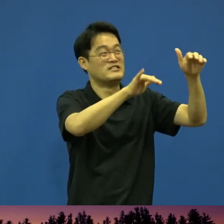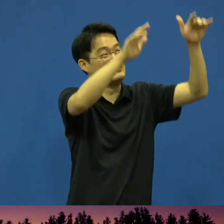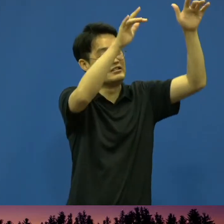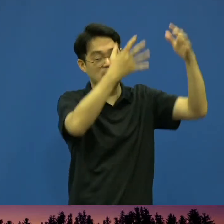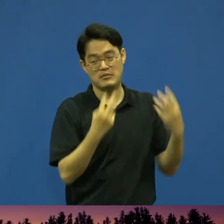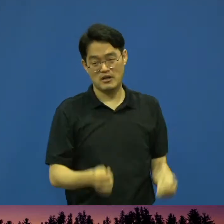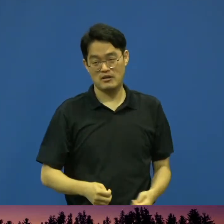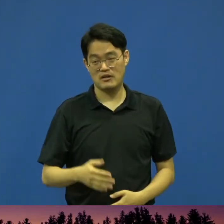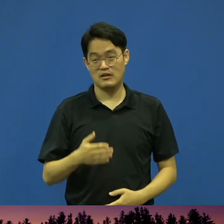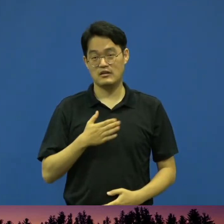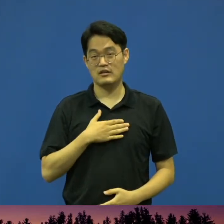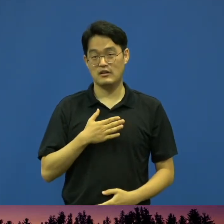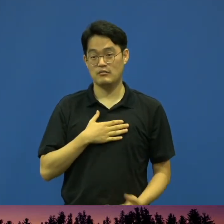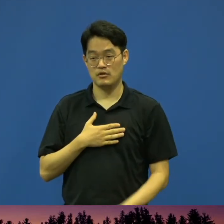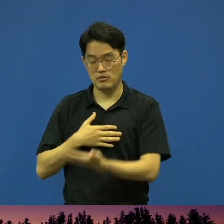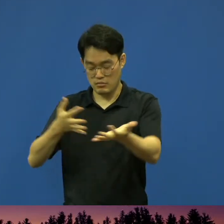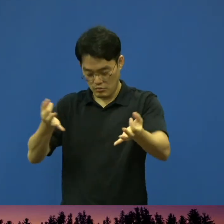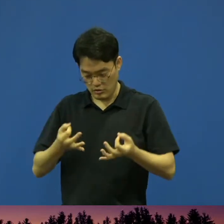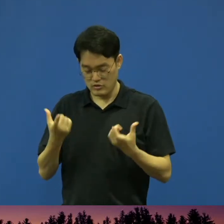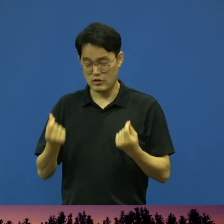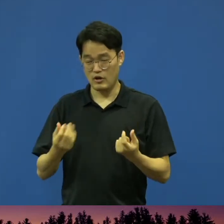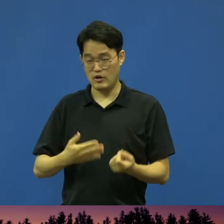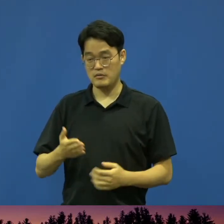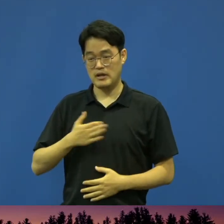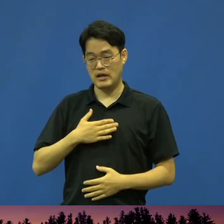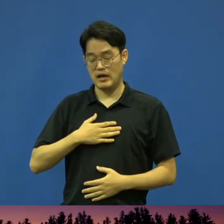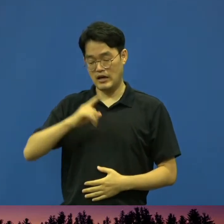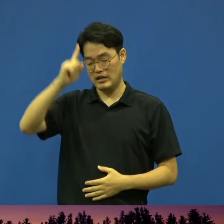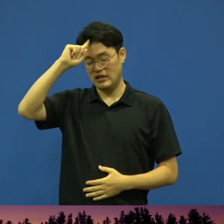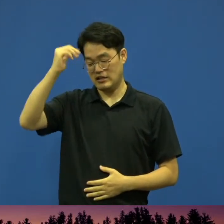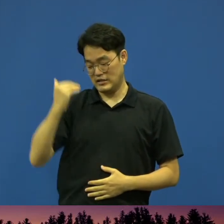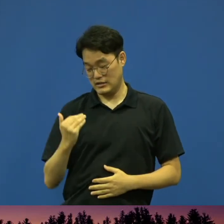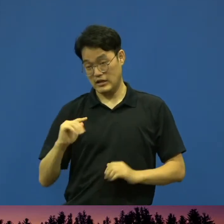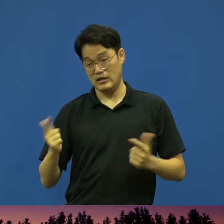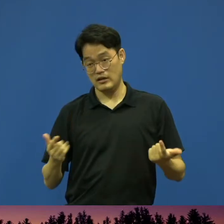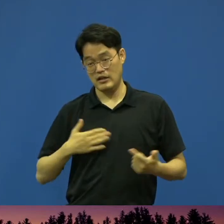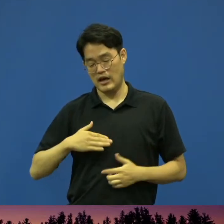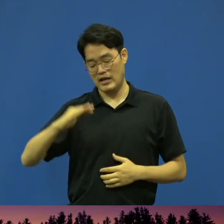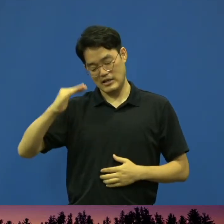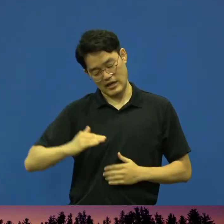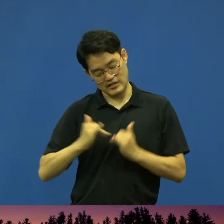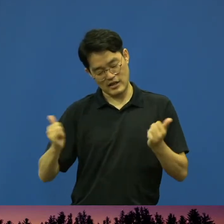보시다시피 작은 키가 아닙니다. 작은 사람 중에 제가 제일 큽니다.